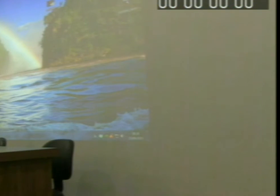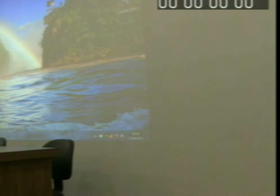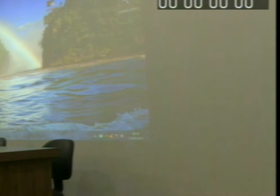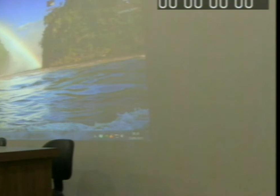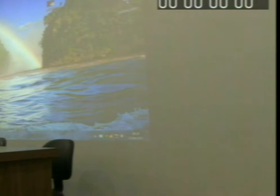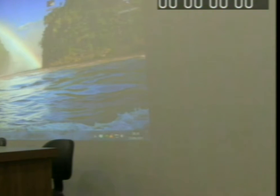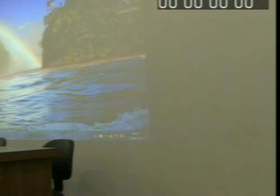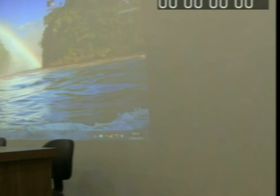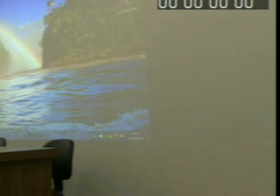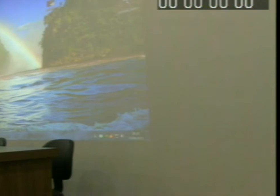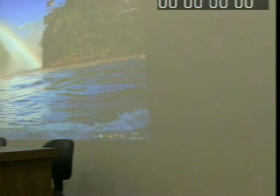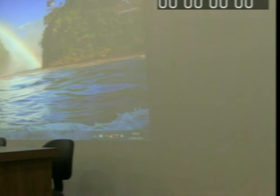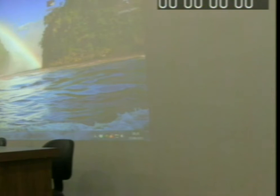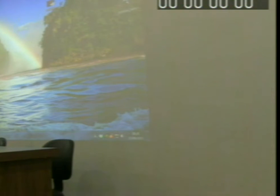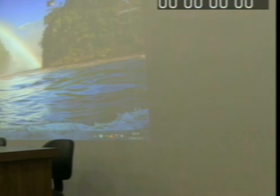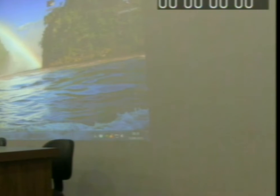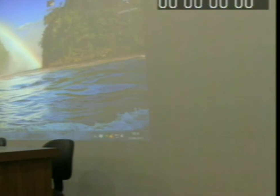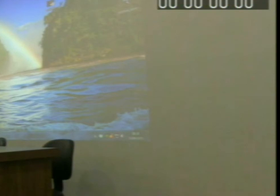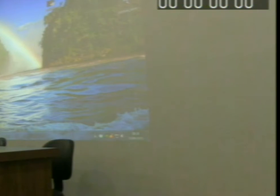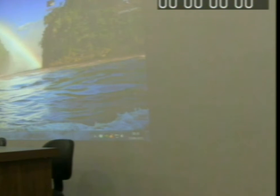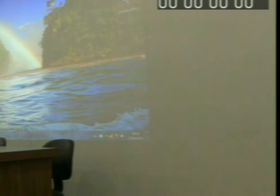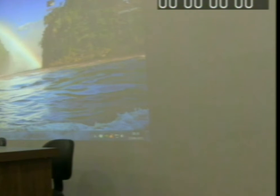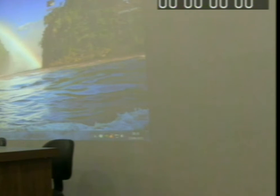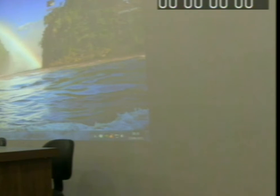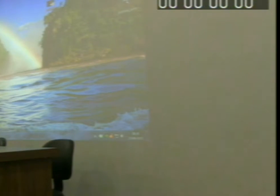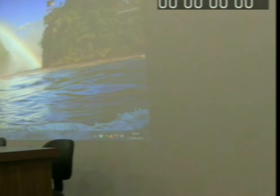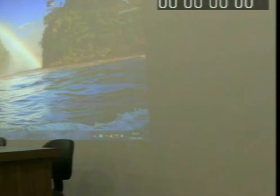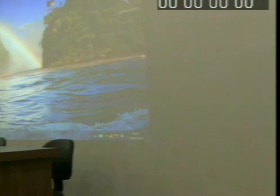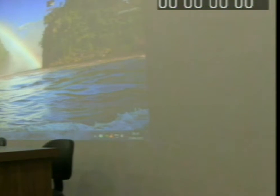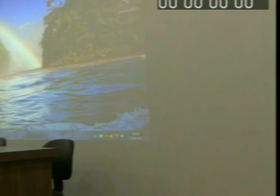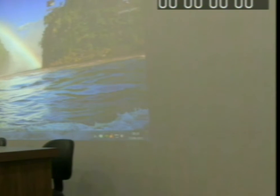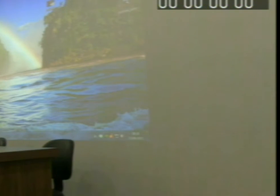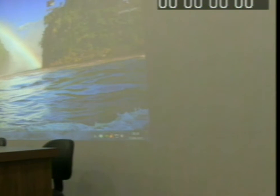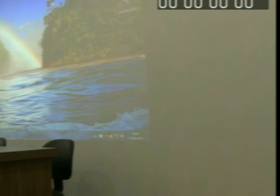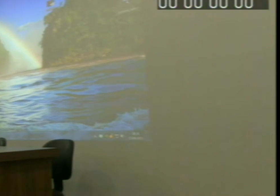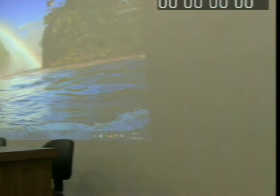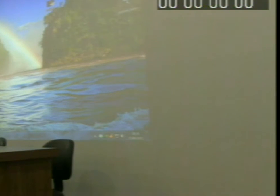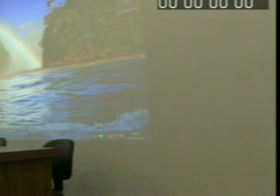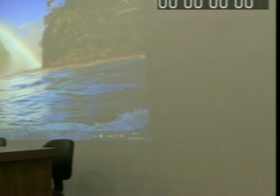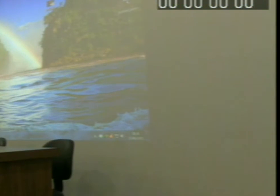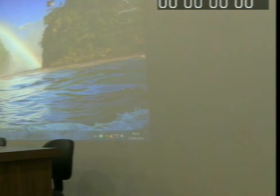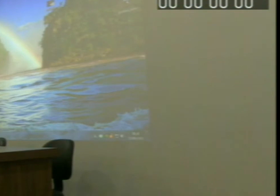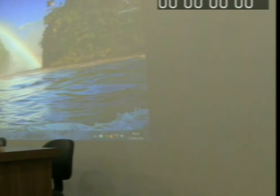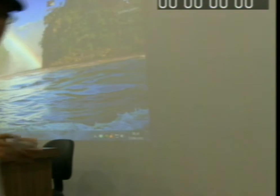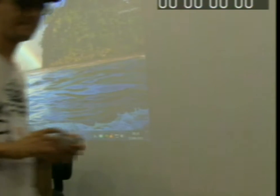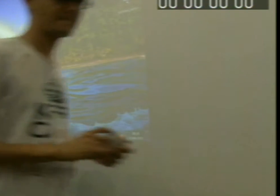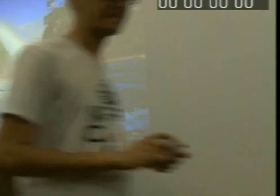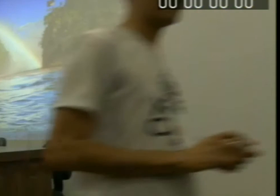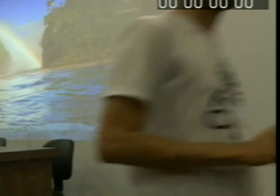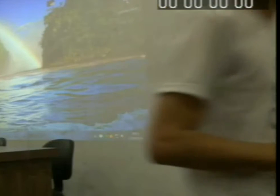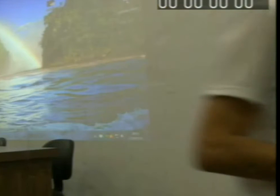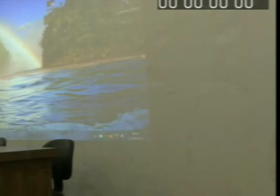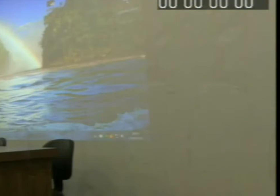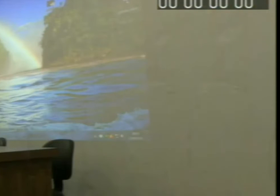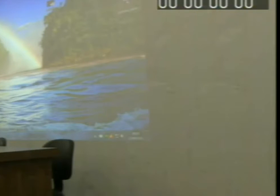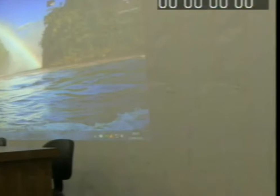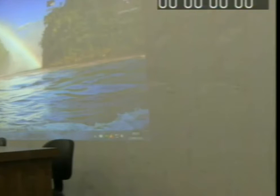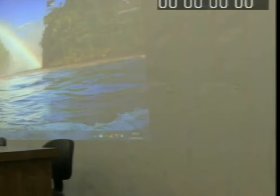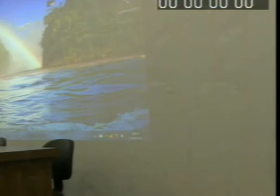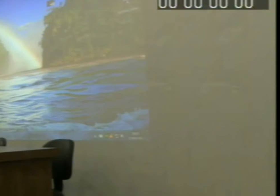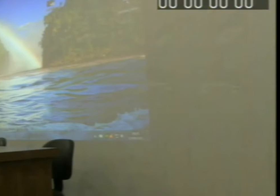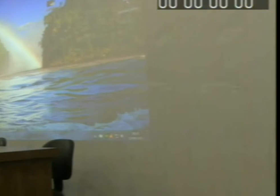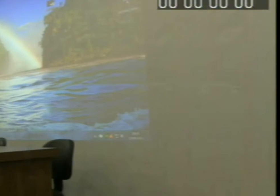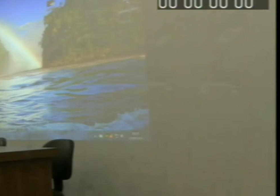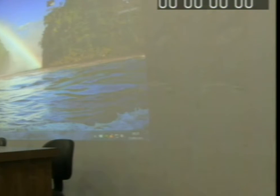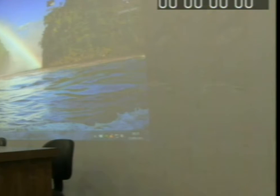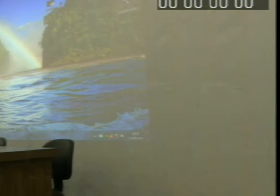aí vai entrando em crise Entendeu Uhum uhum aquele outro novo